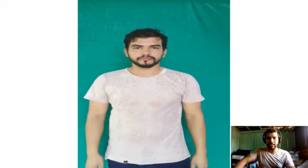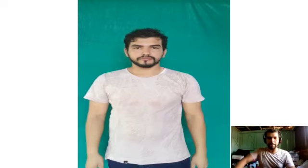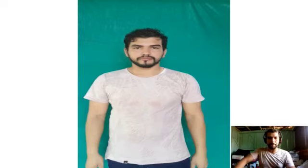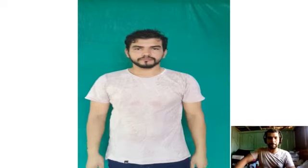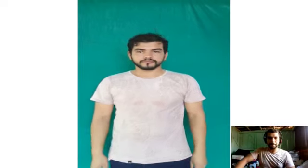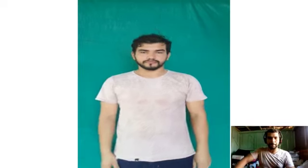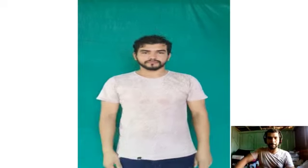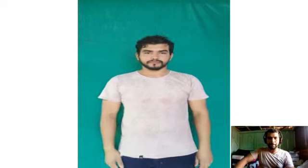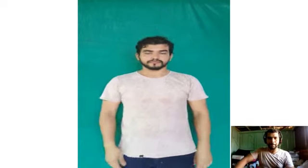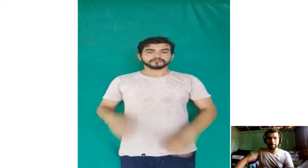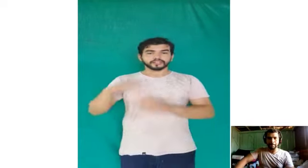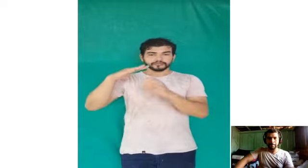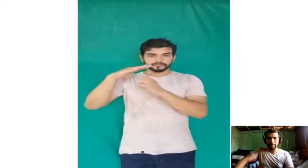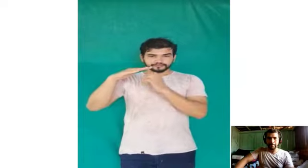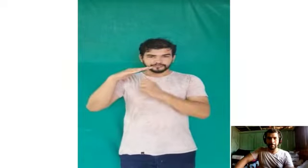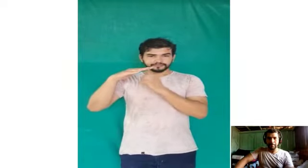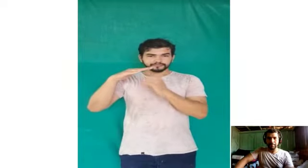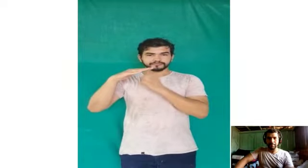Bora lá.